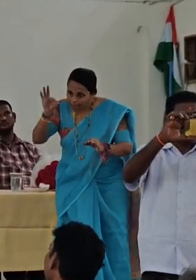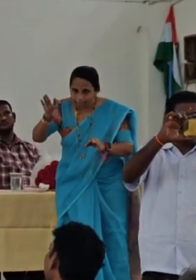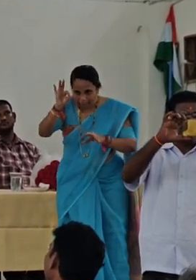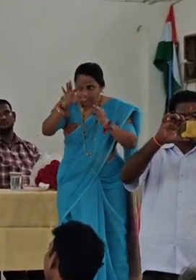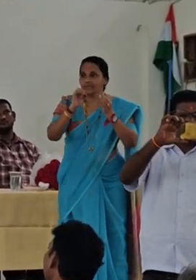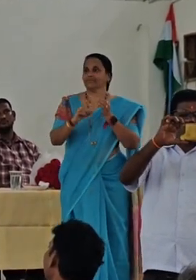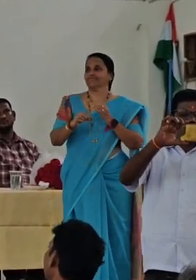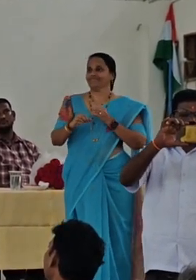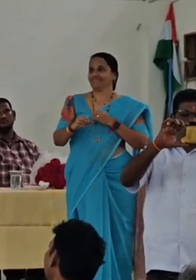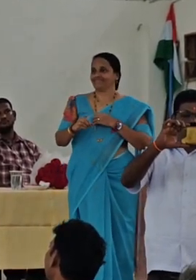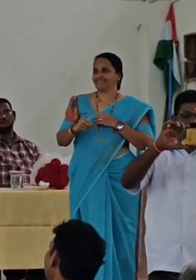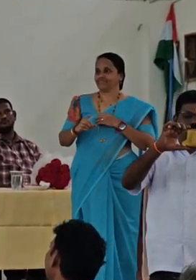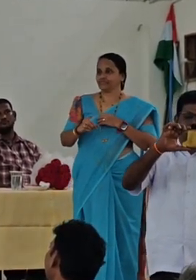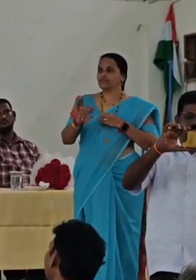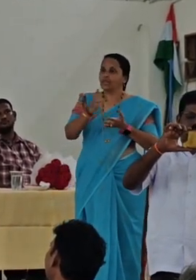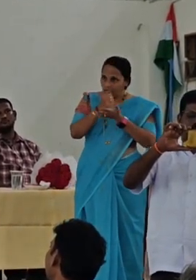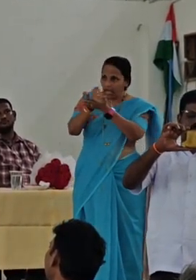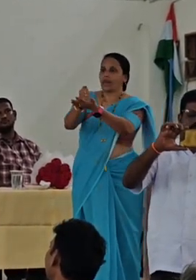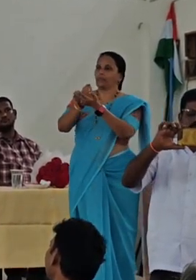ఇటువంటి అవకాశము